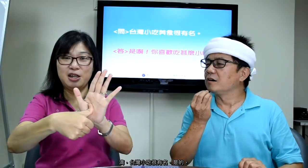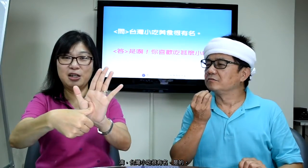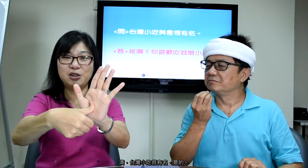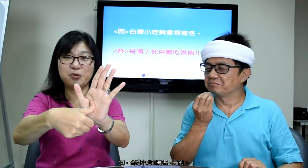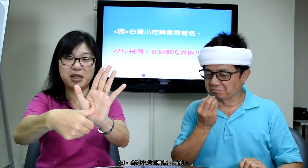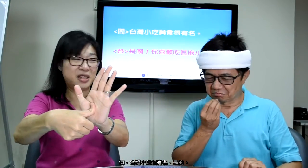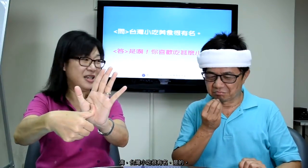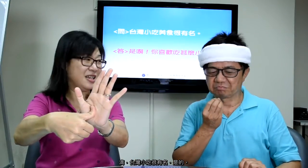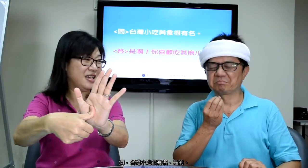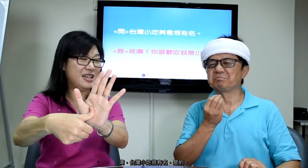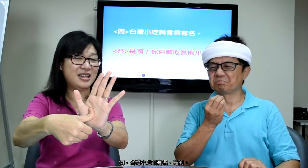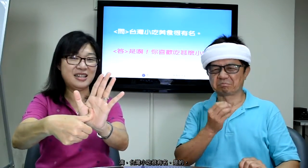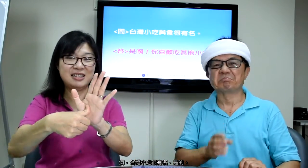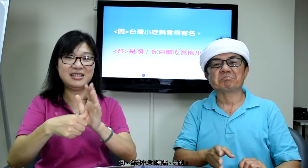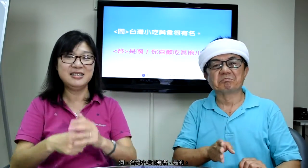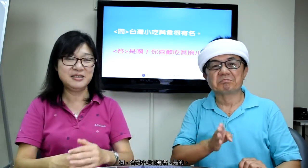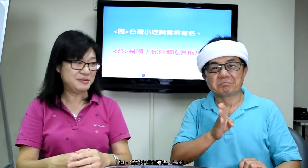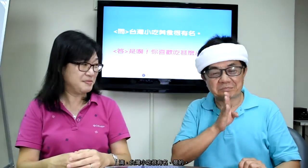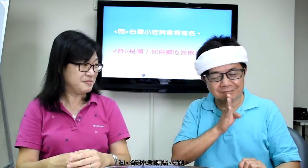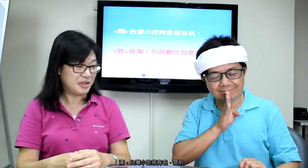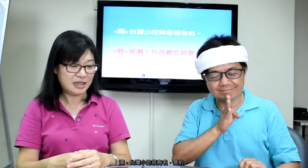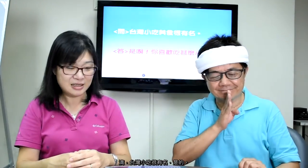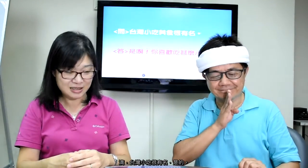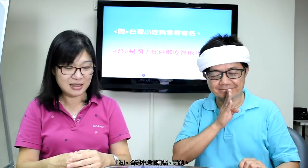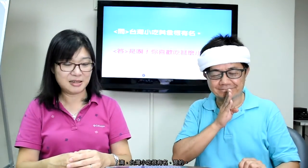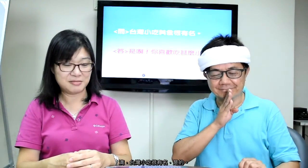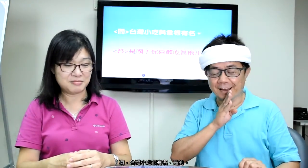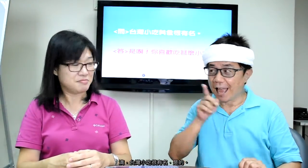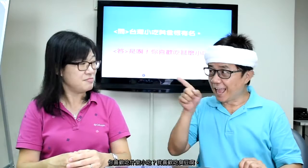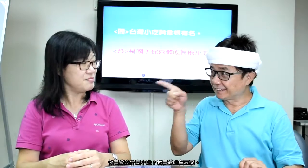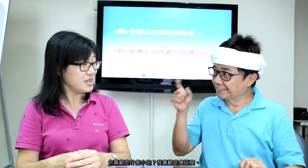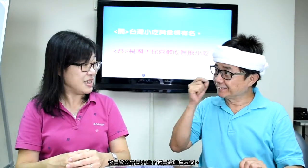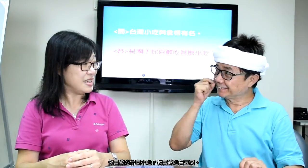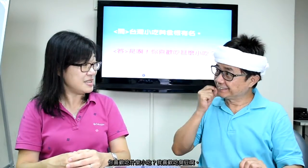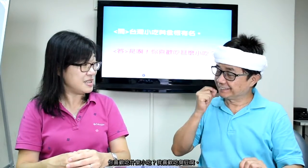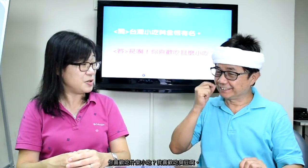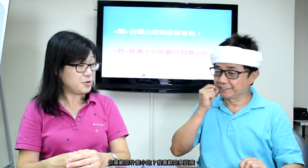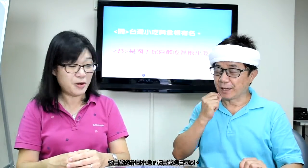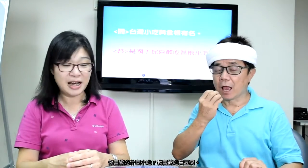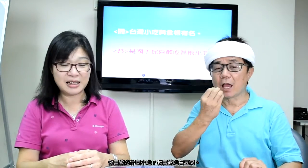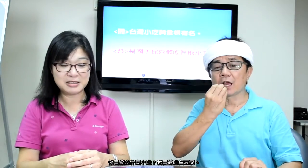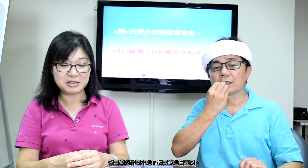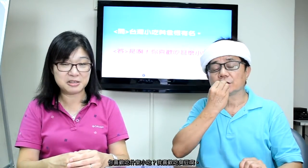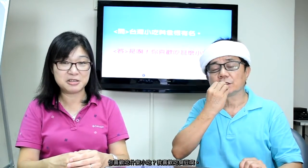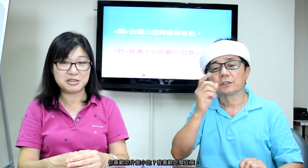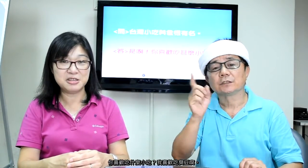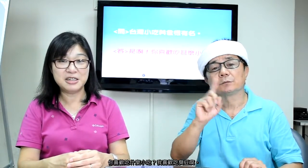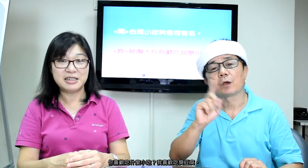很有名。是的，你喜欢吃